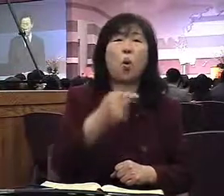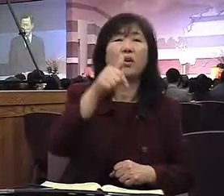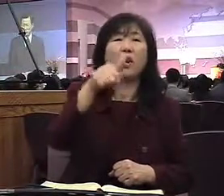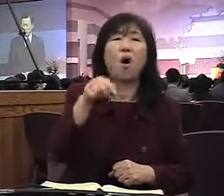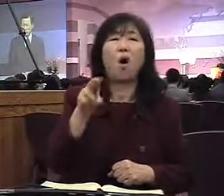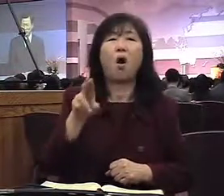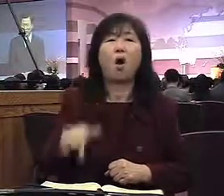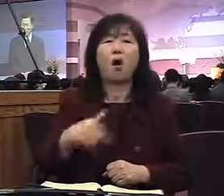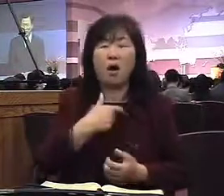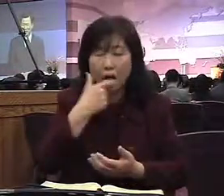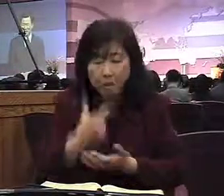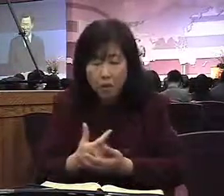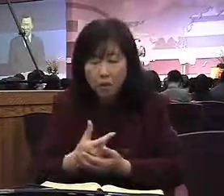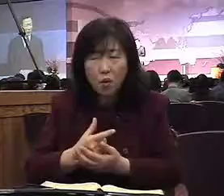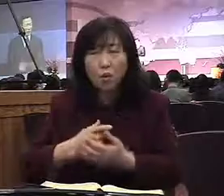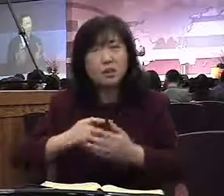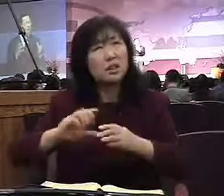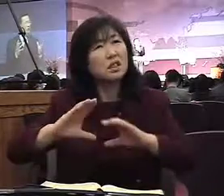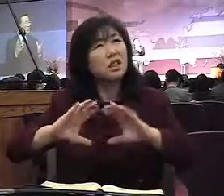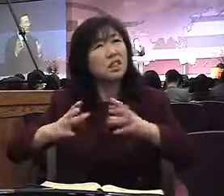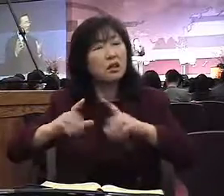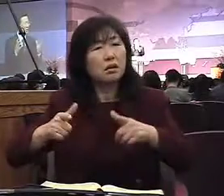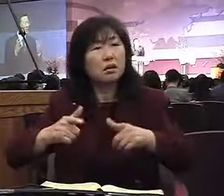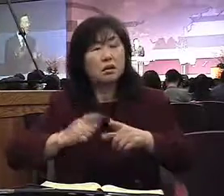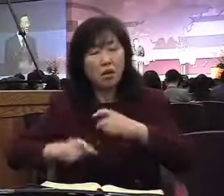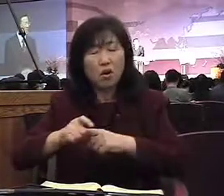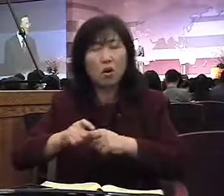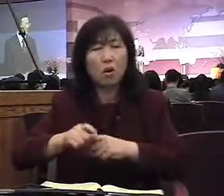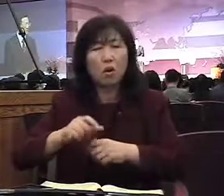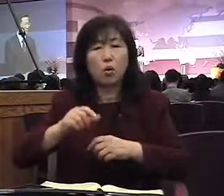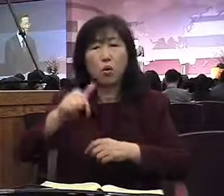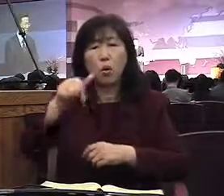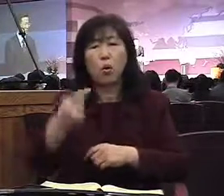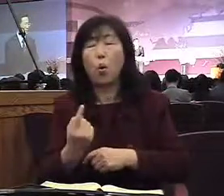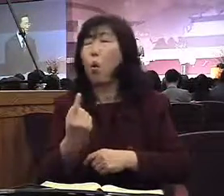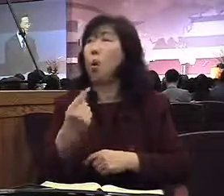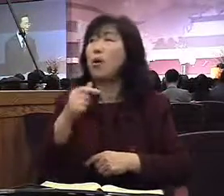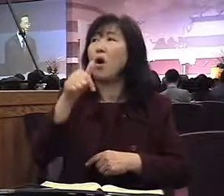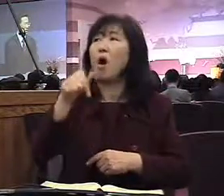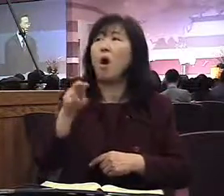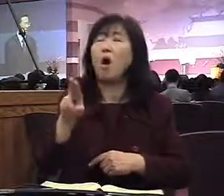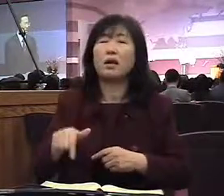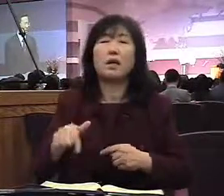시대까지 이루고 있습니다. 너무너무 감동을 크게 주면 기절까지 하잖아요.